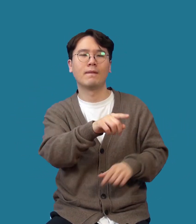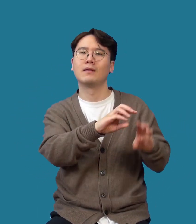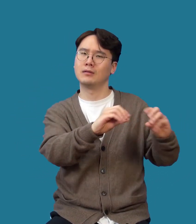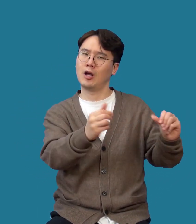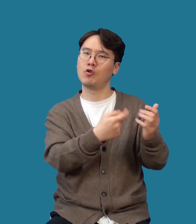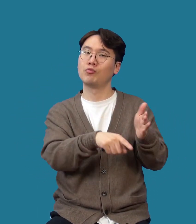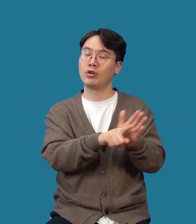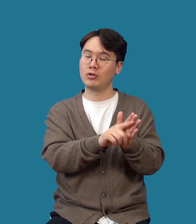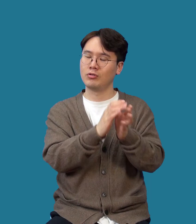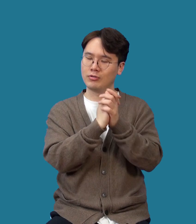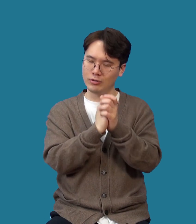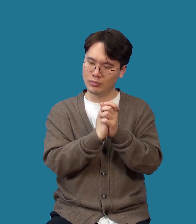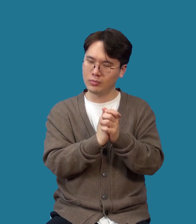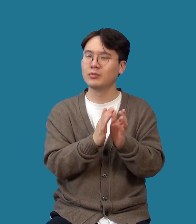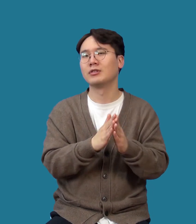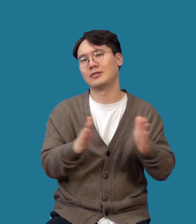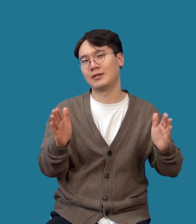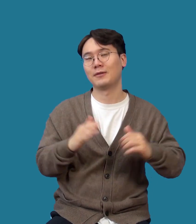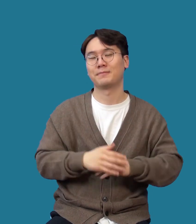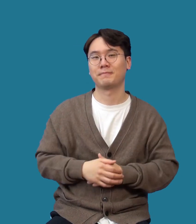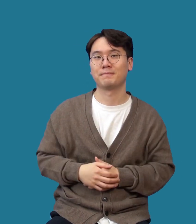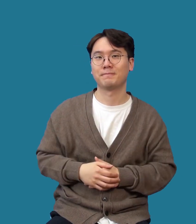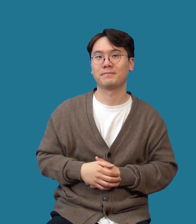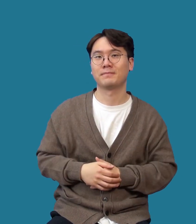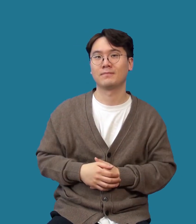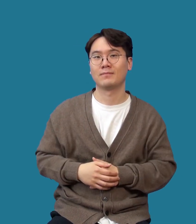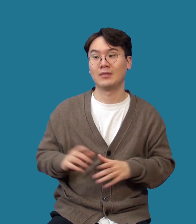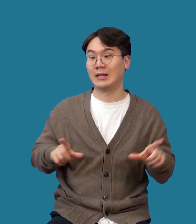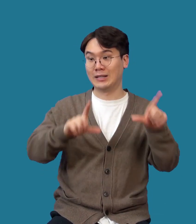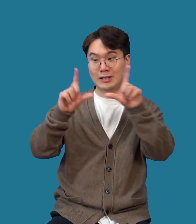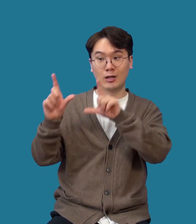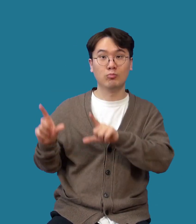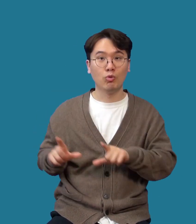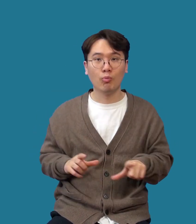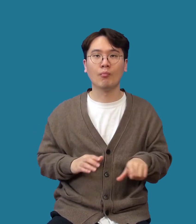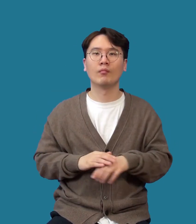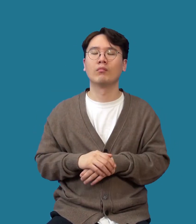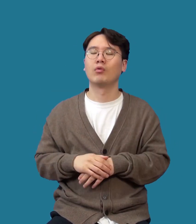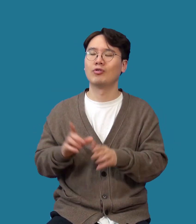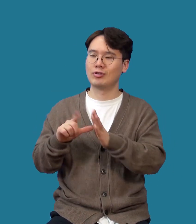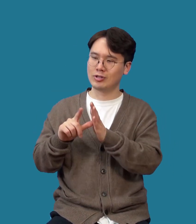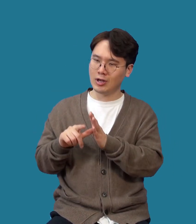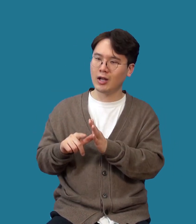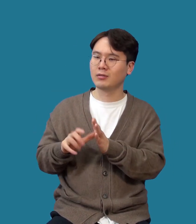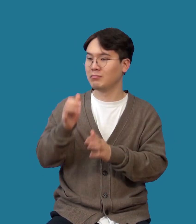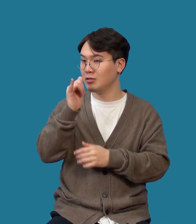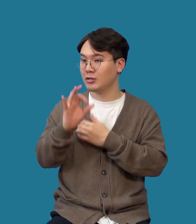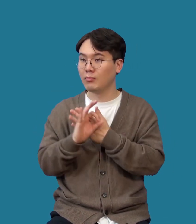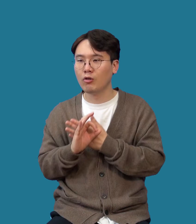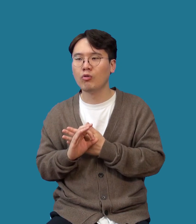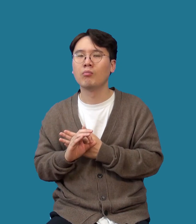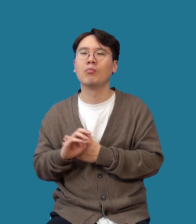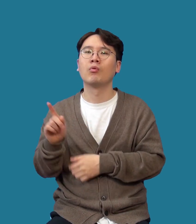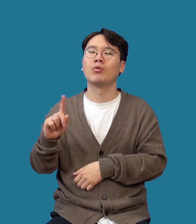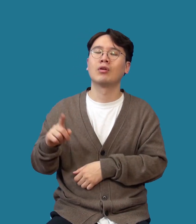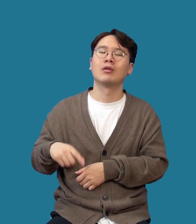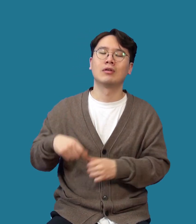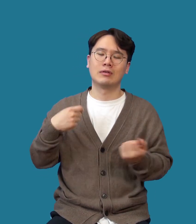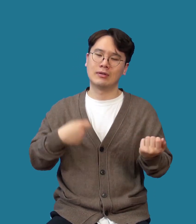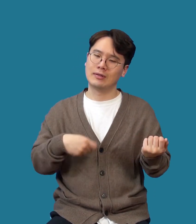삶도 활력을 되찾았습니다. 시간 좀 나면 그 동네 복지관에 가서 기타도 배우고 또